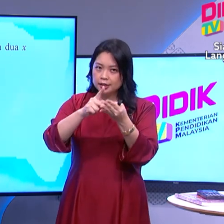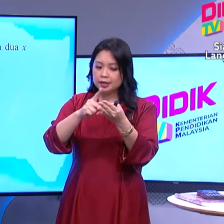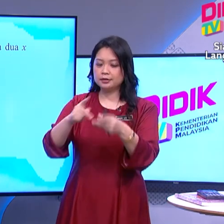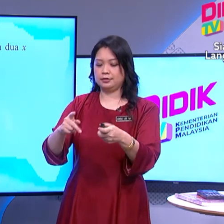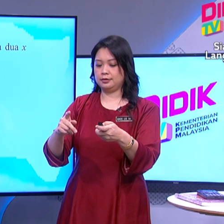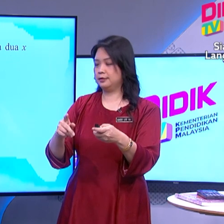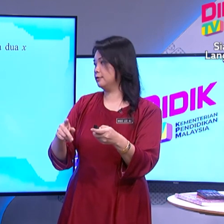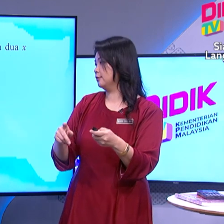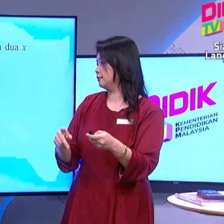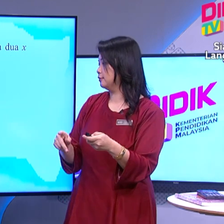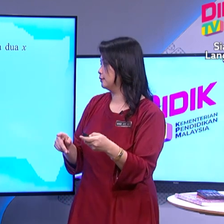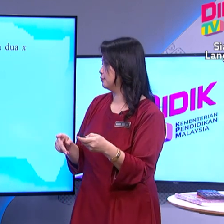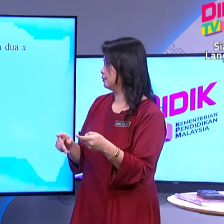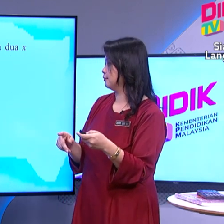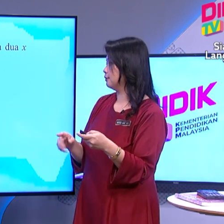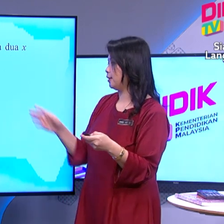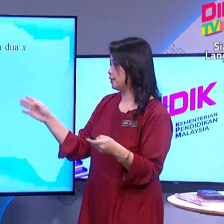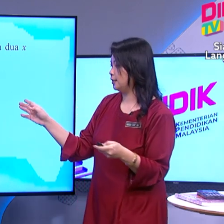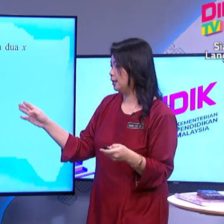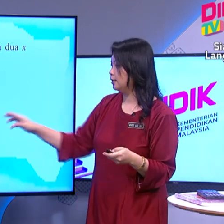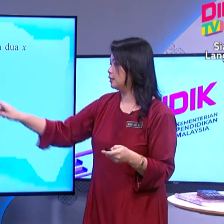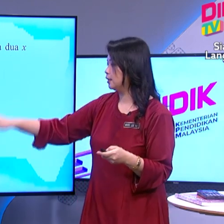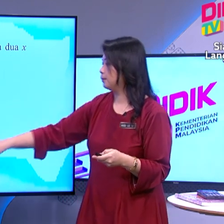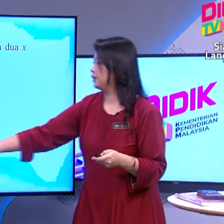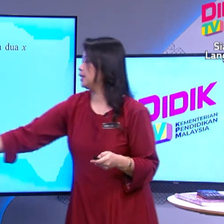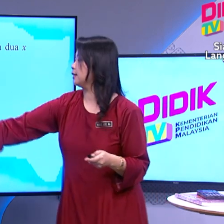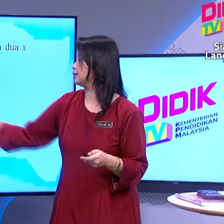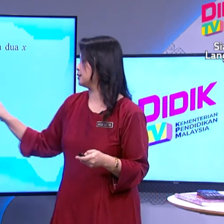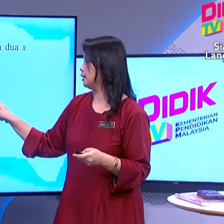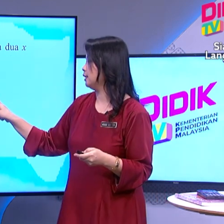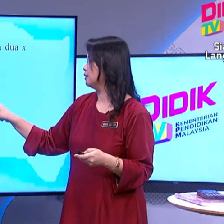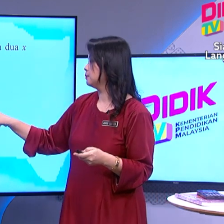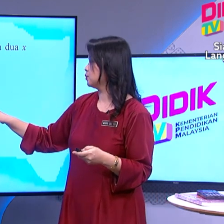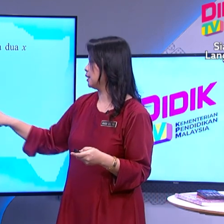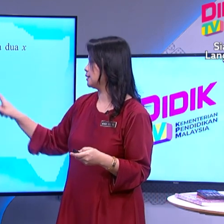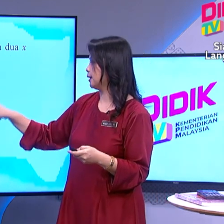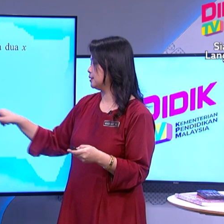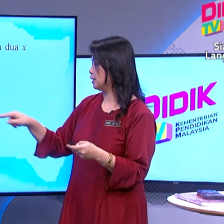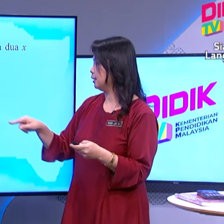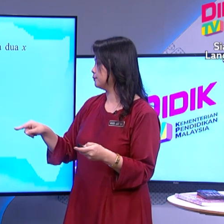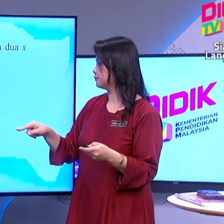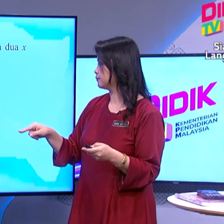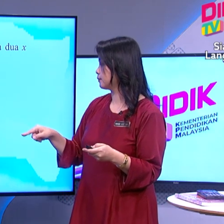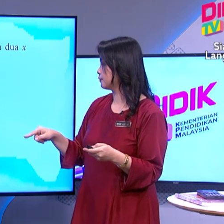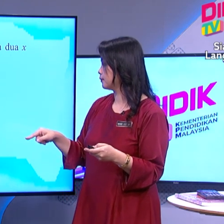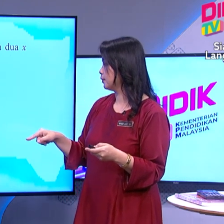kira-kira Kenapa jawab yes ini terpental ke atas ini kuselesaikan sih Hai